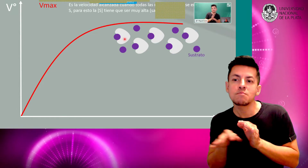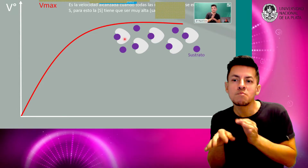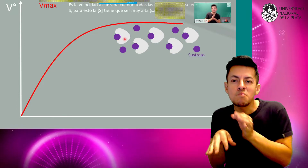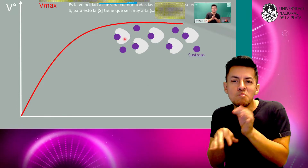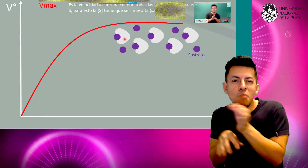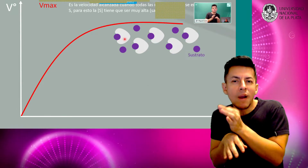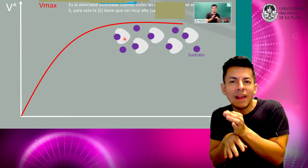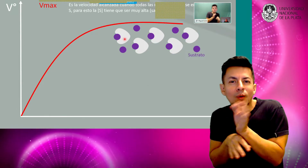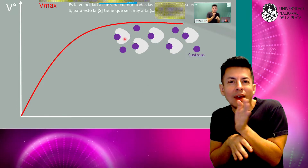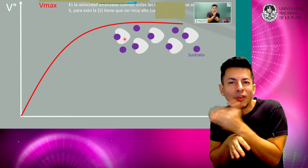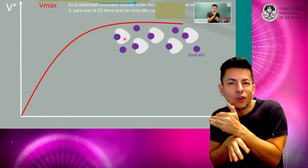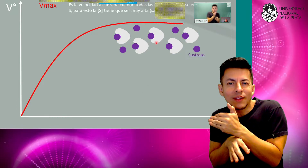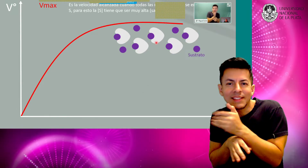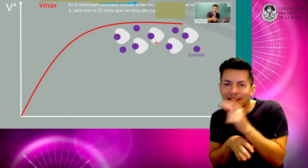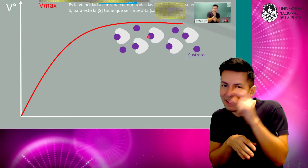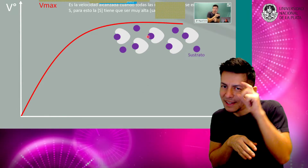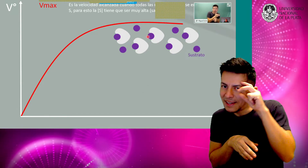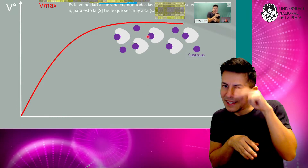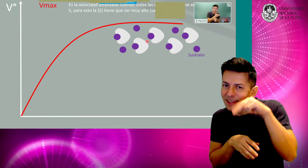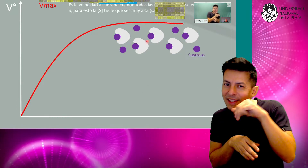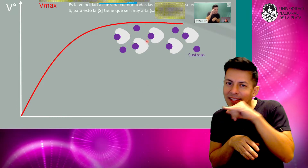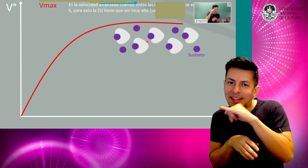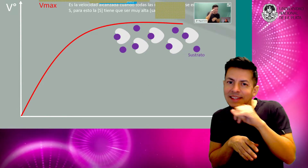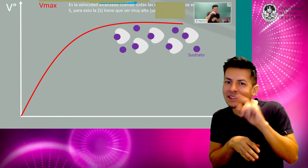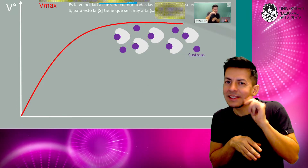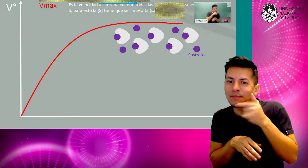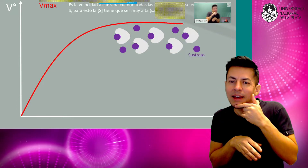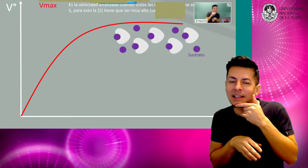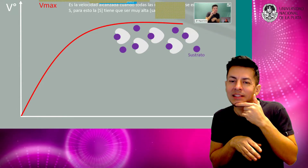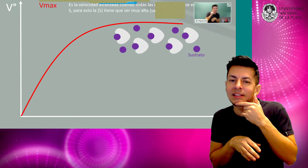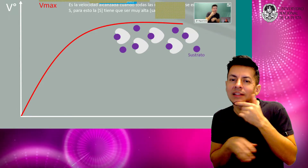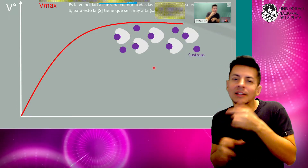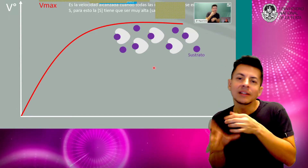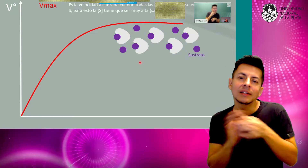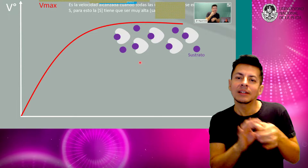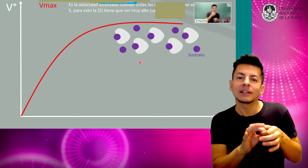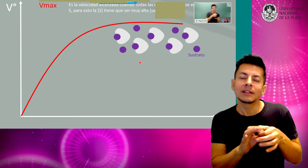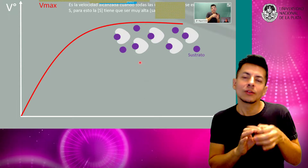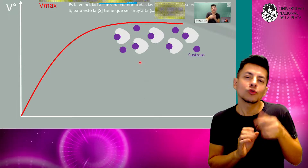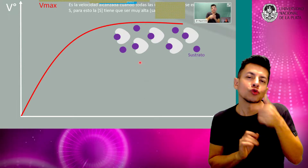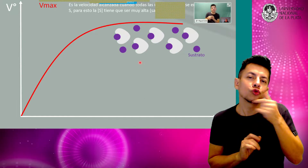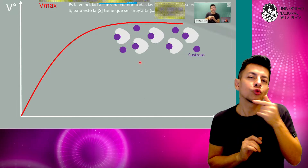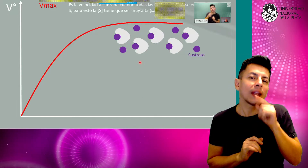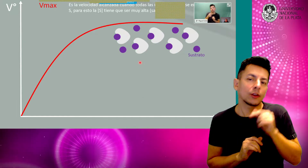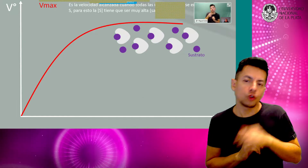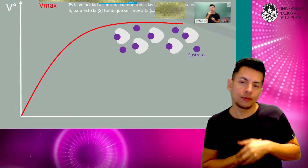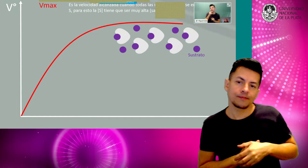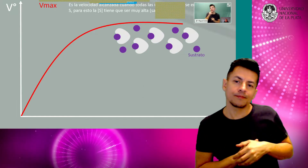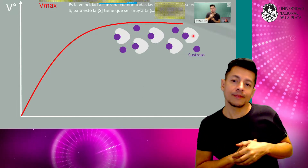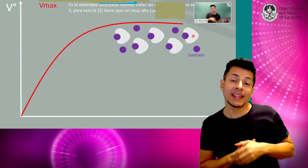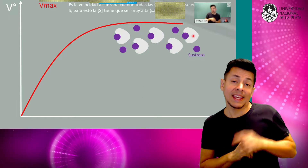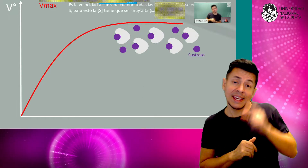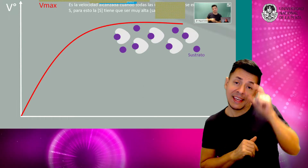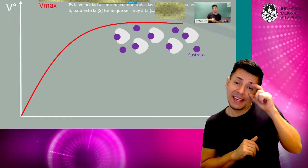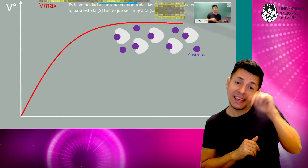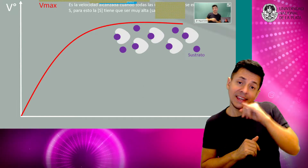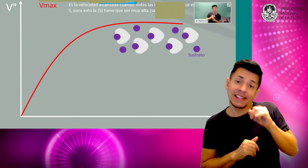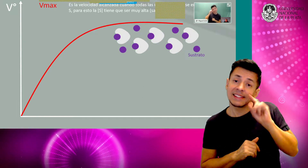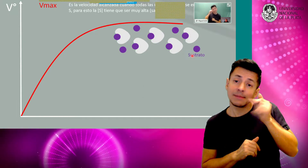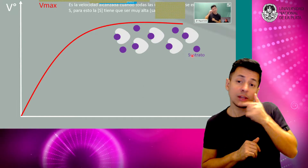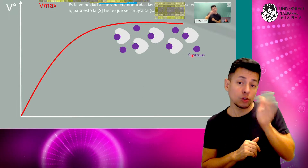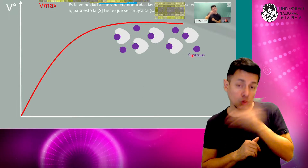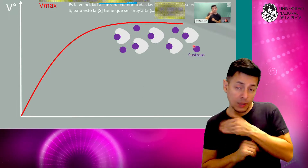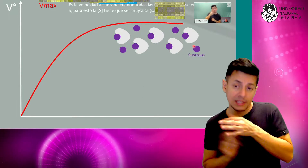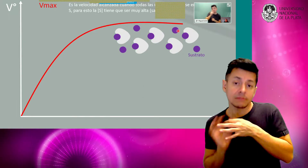enzima se unen, se encuentran unidas a las moléculas de sustrato. Todas las enzimas están unidas a moléculas de